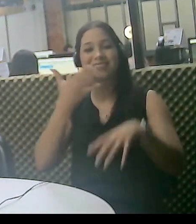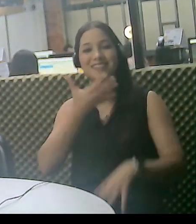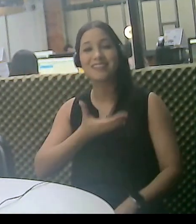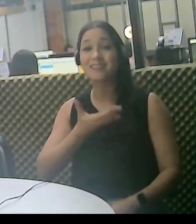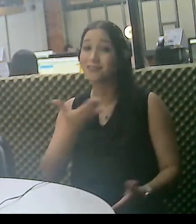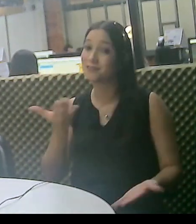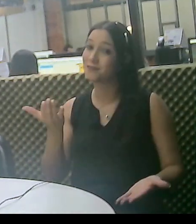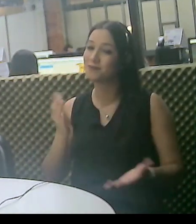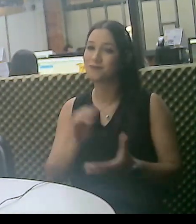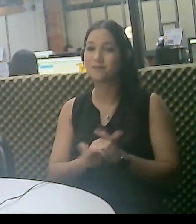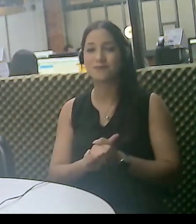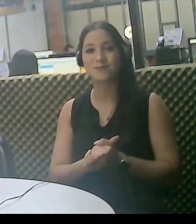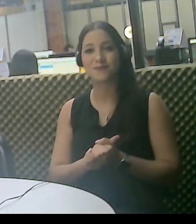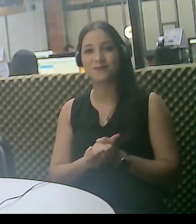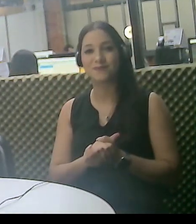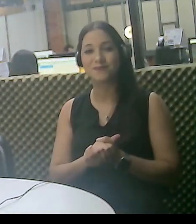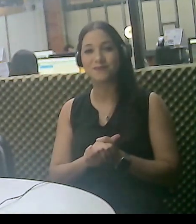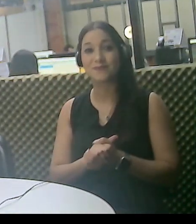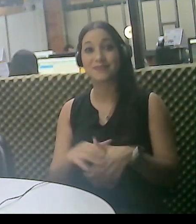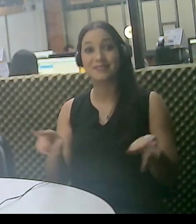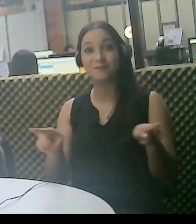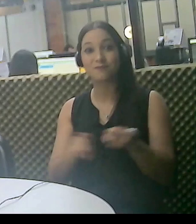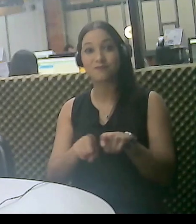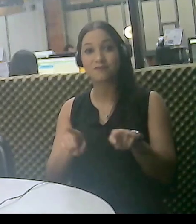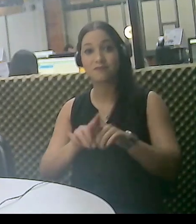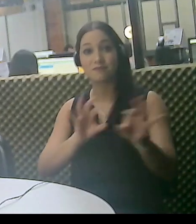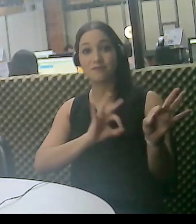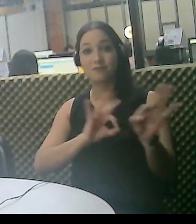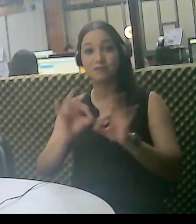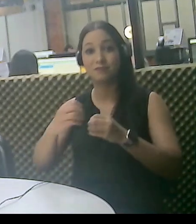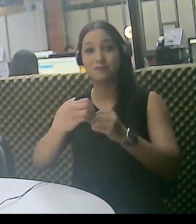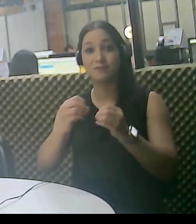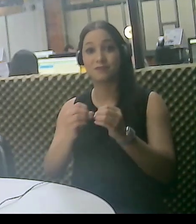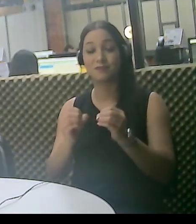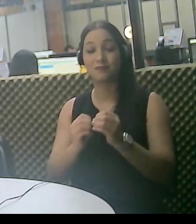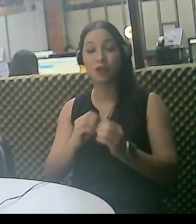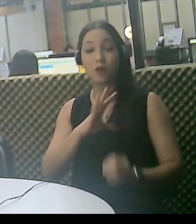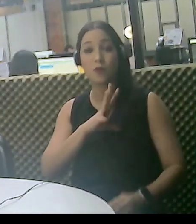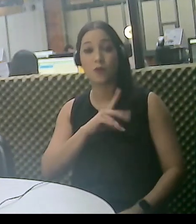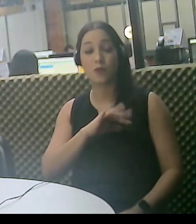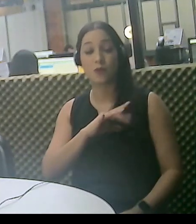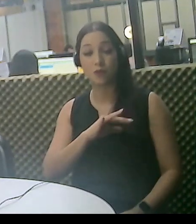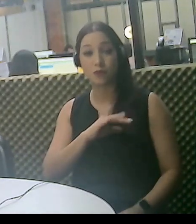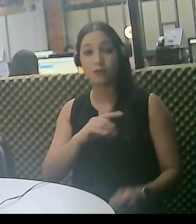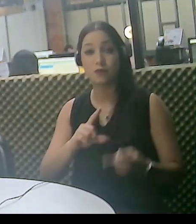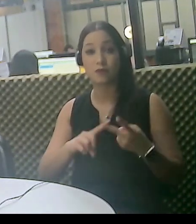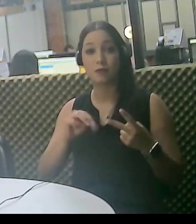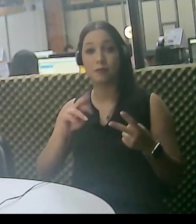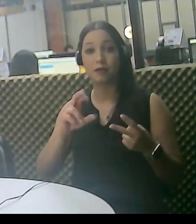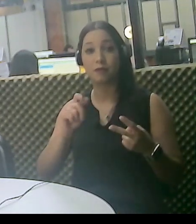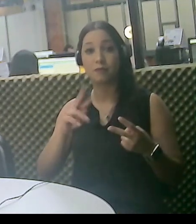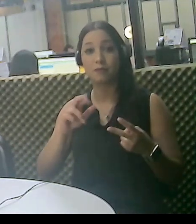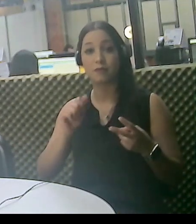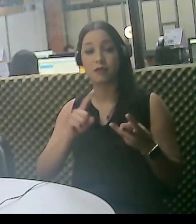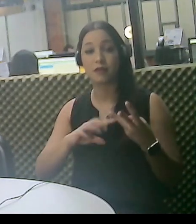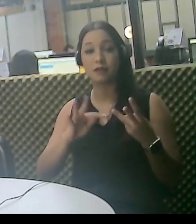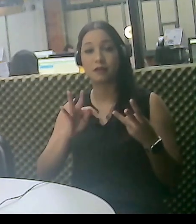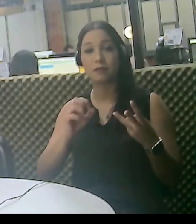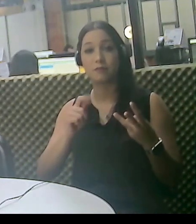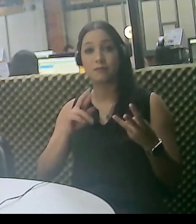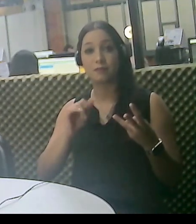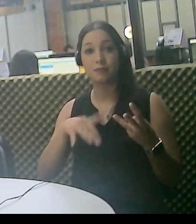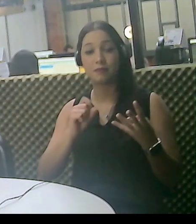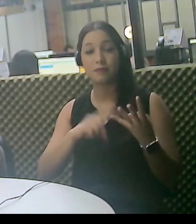né? Há também decoração nos distritos de Cruzeiro dos Peixotos, Miracuporanga, Tapuirama